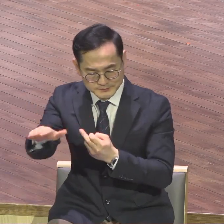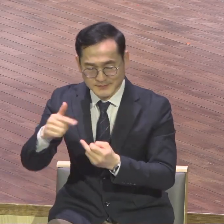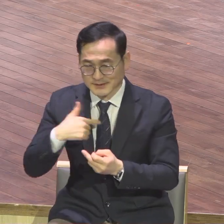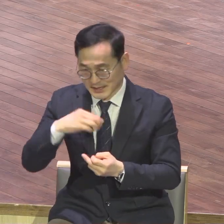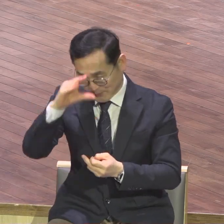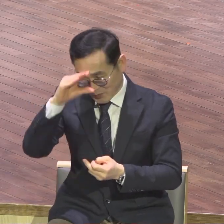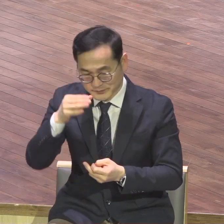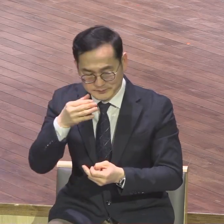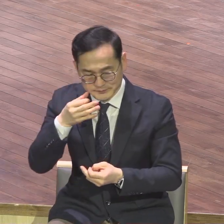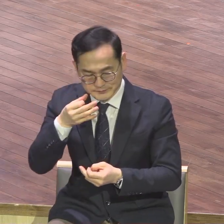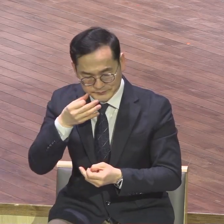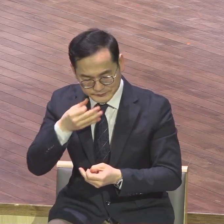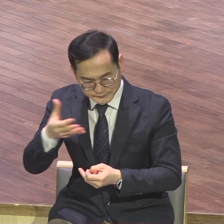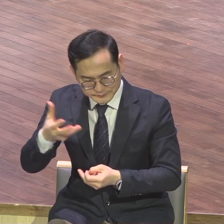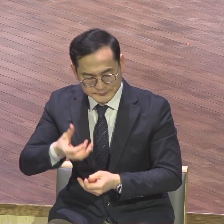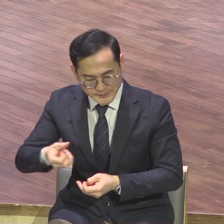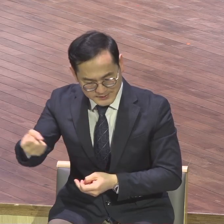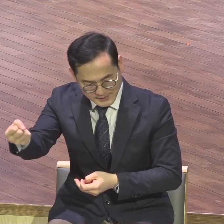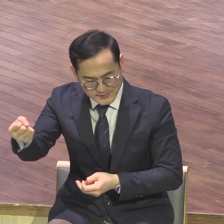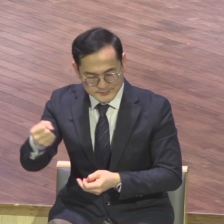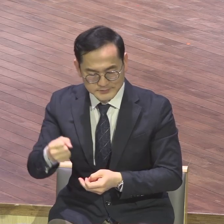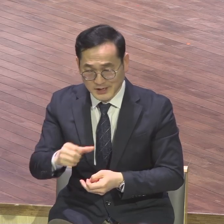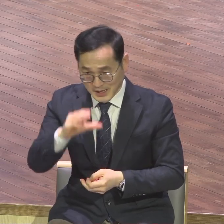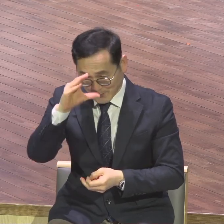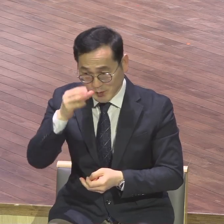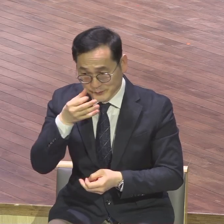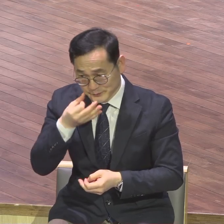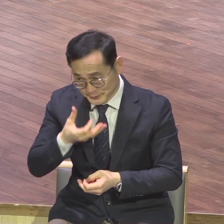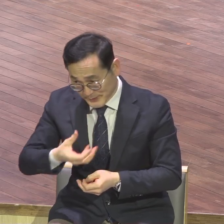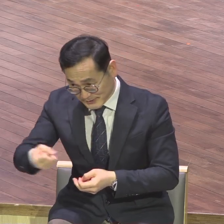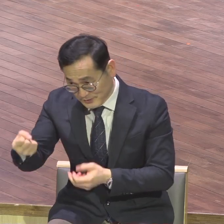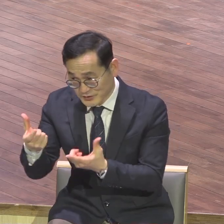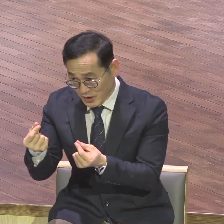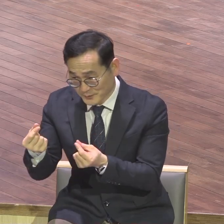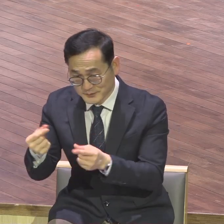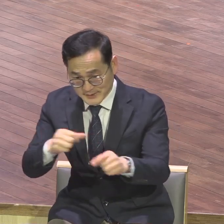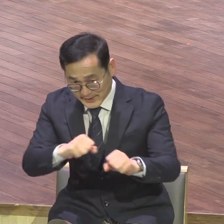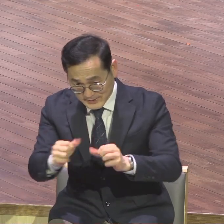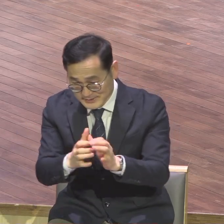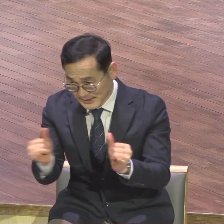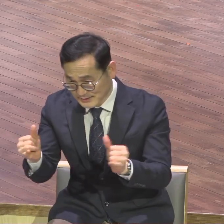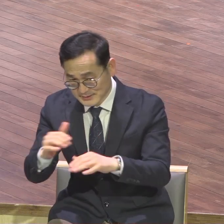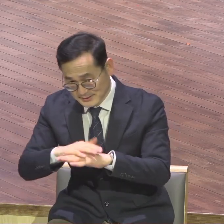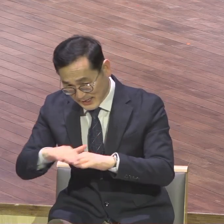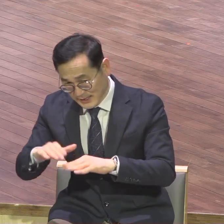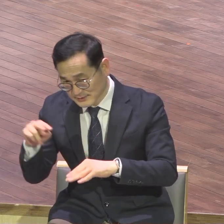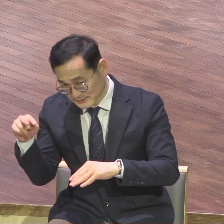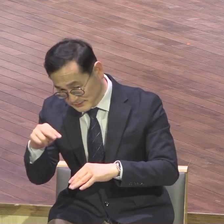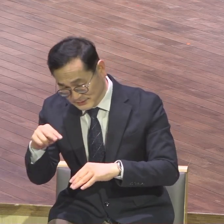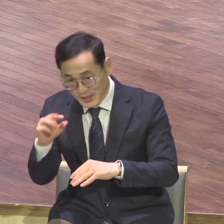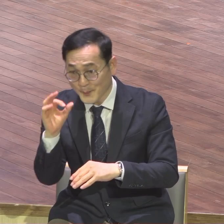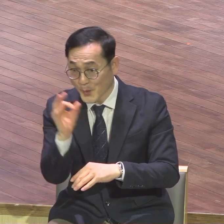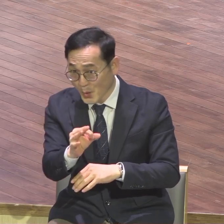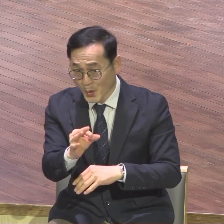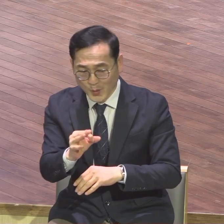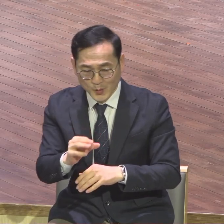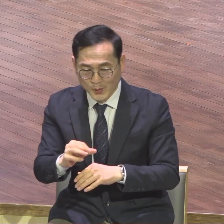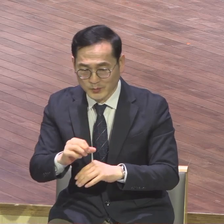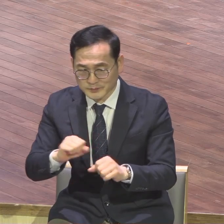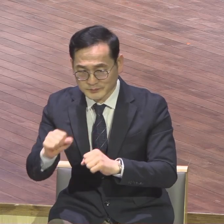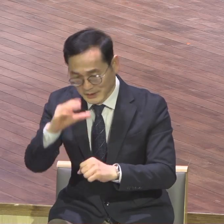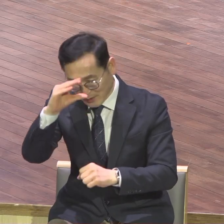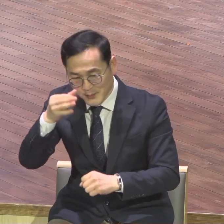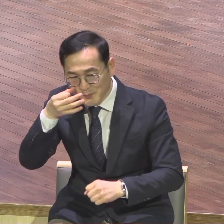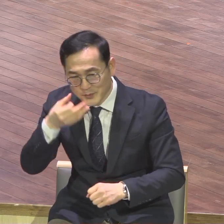본받으라. 그리고 너희가 우리를 본받은 것처럼 그와 같이 행하는 자들 눈여겨보라. 내가 여러 번 너희에게